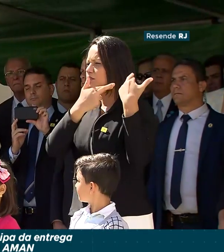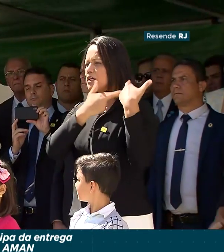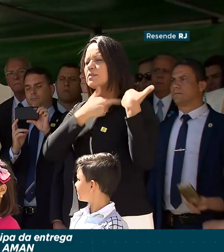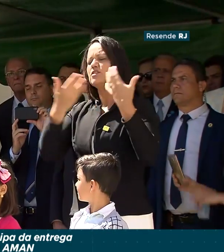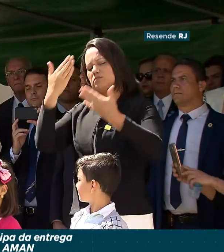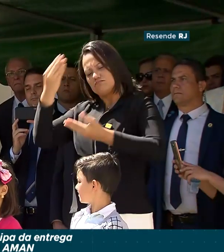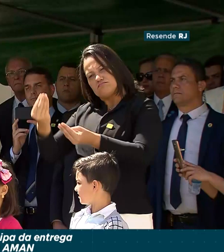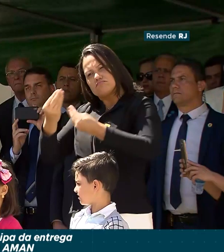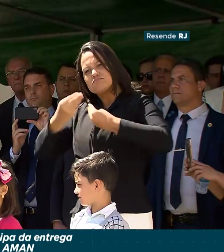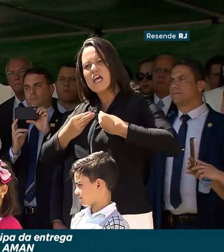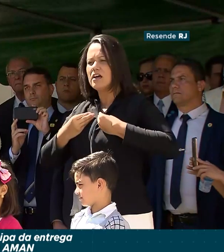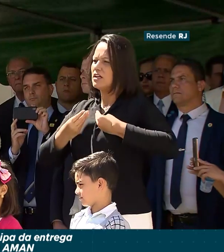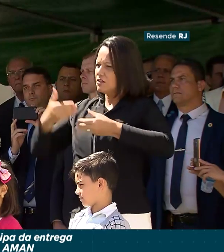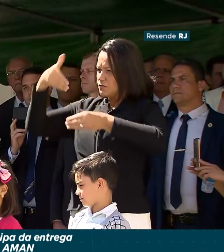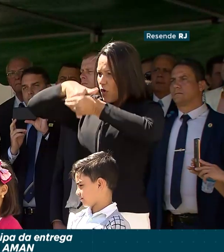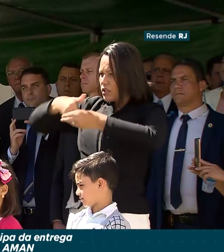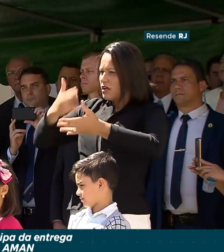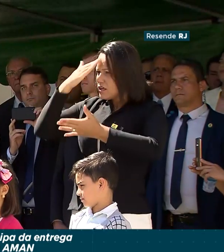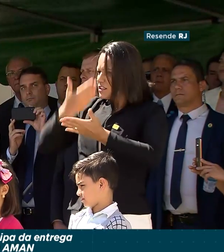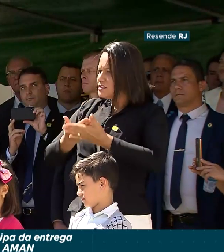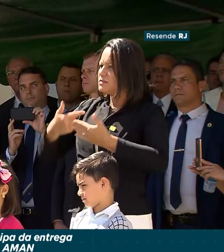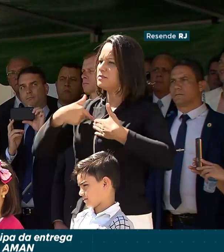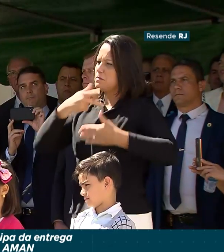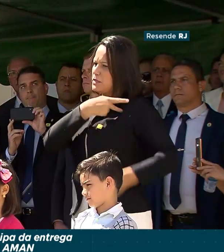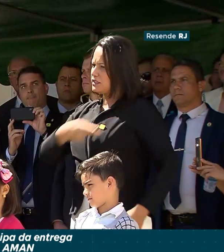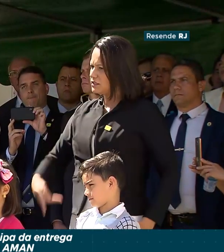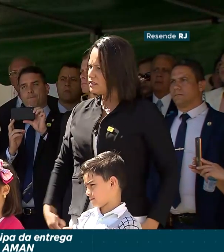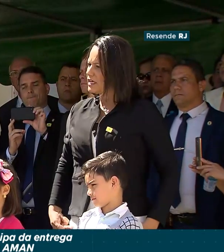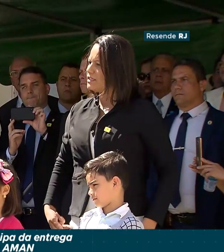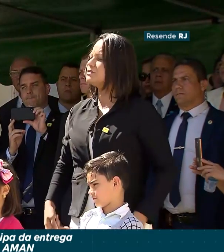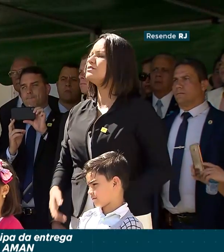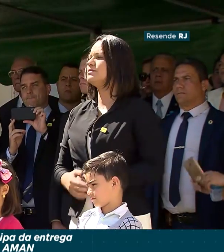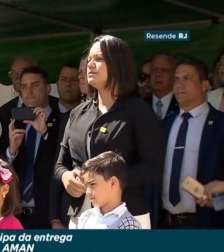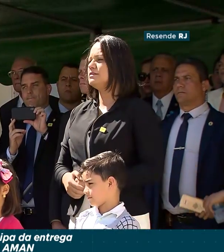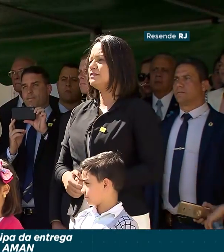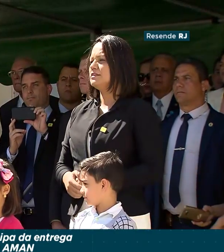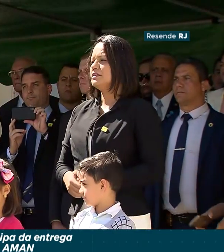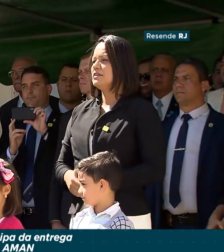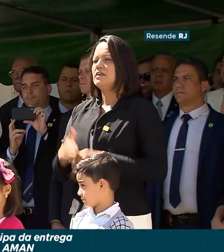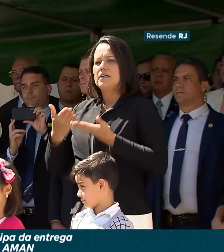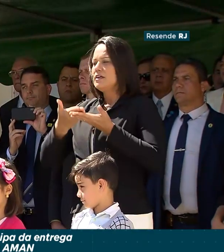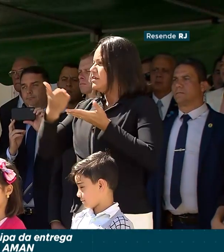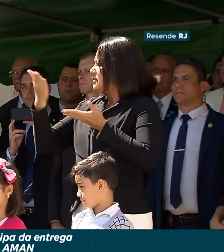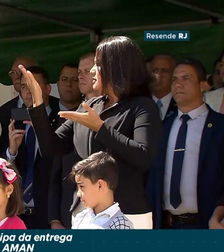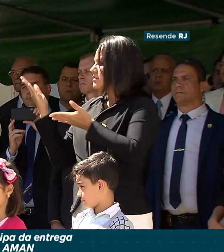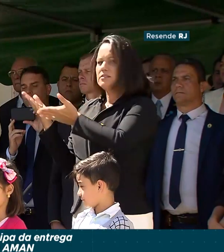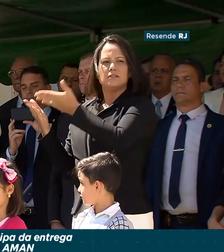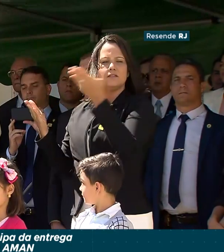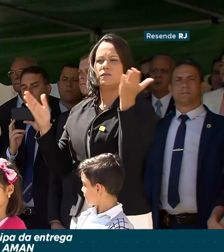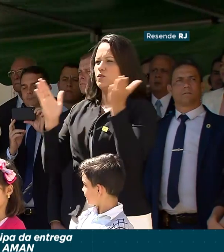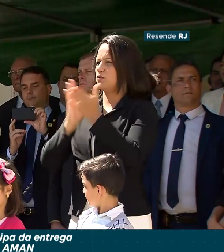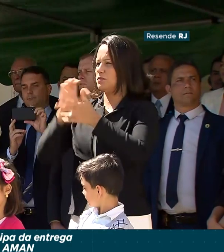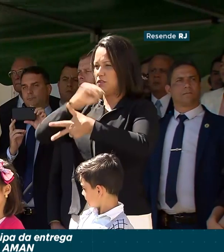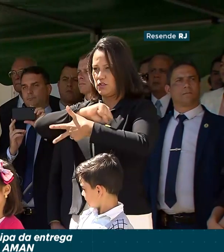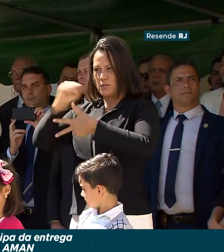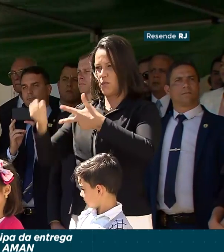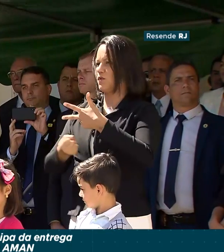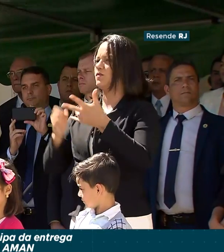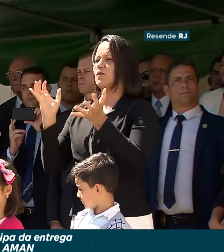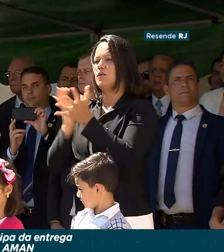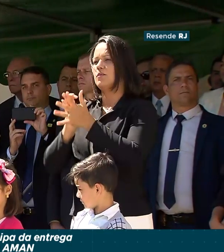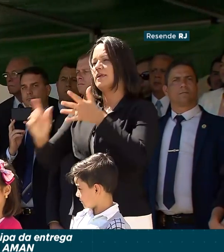me confiar à presidência da República. E ao nosso lado, os demais poderes,